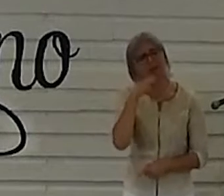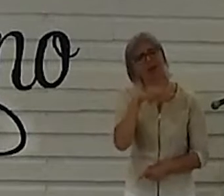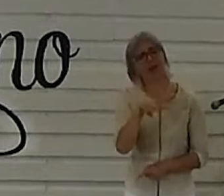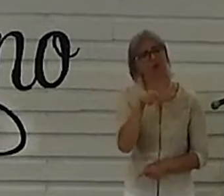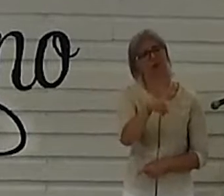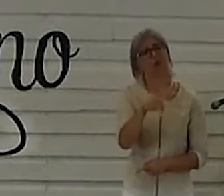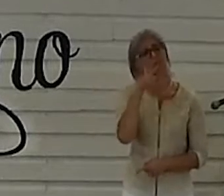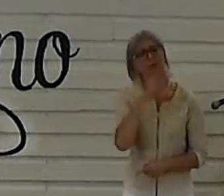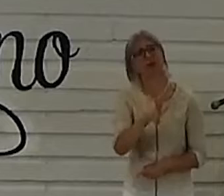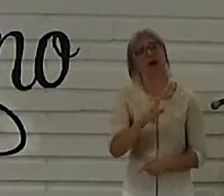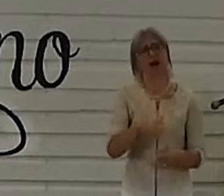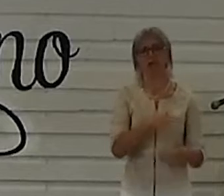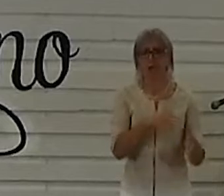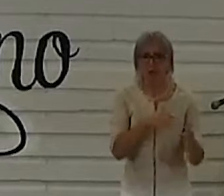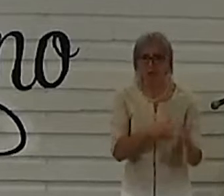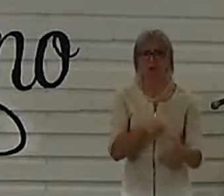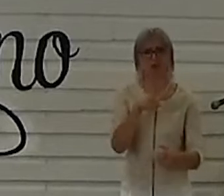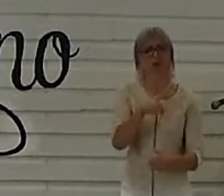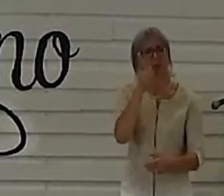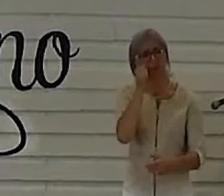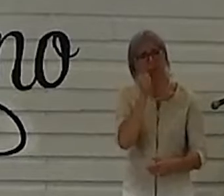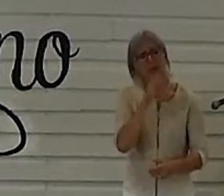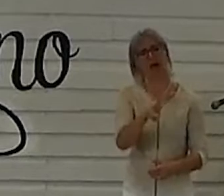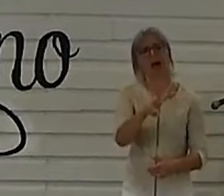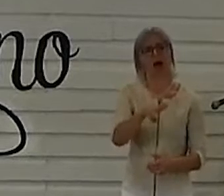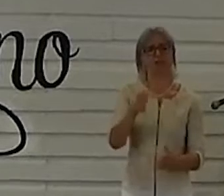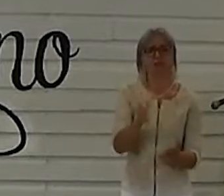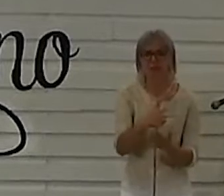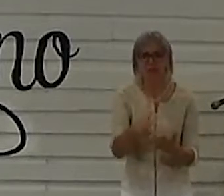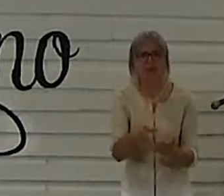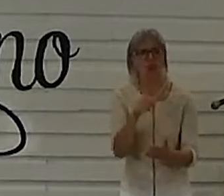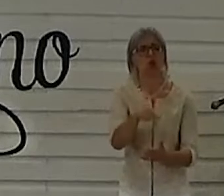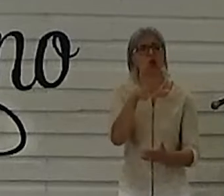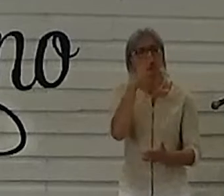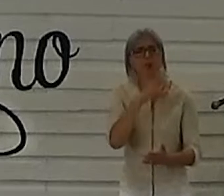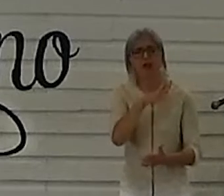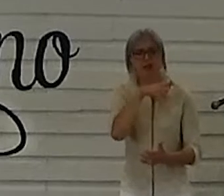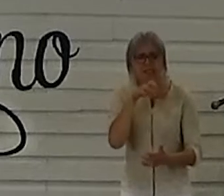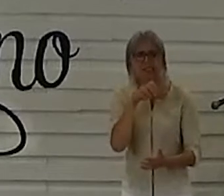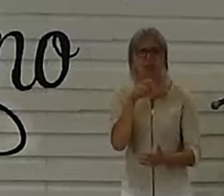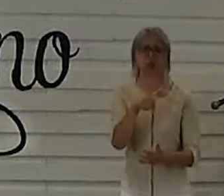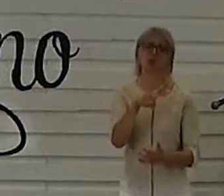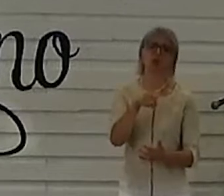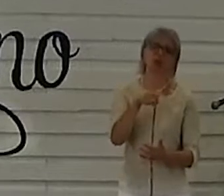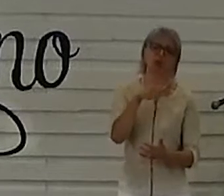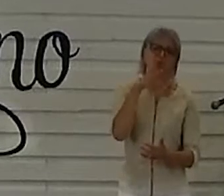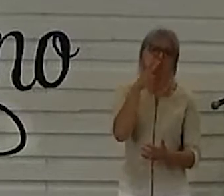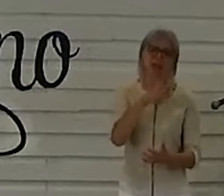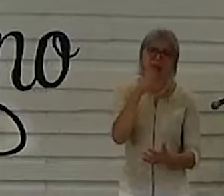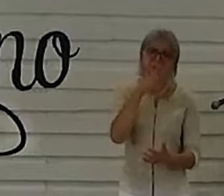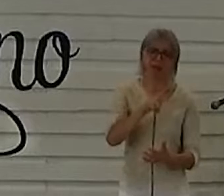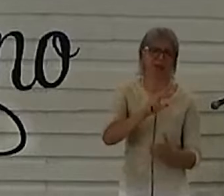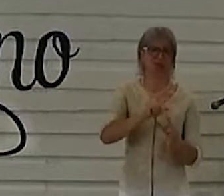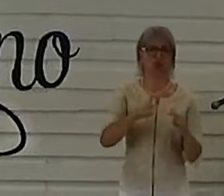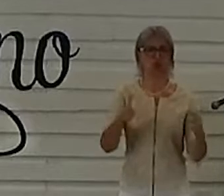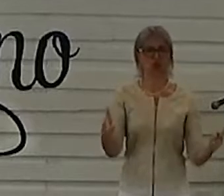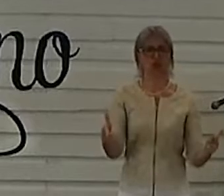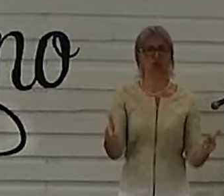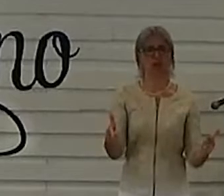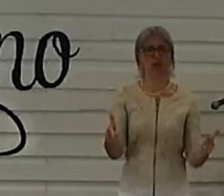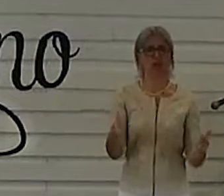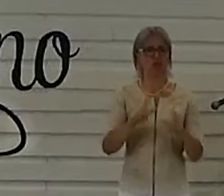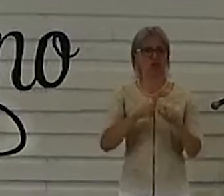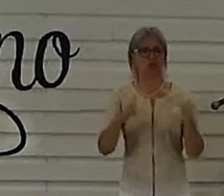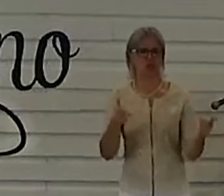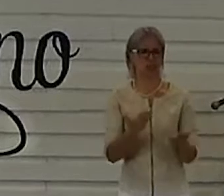bravo musicista, un bravo cantante, sei stato un bravo anziano, tu sei stato, non ci sono, per il Signore non ci sono